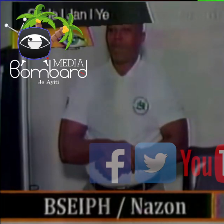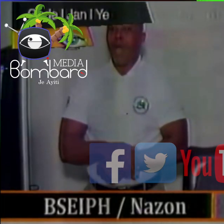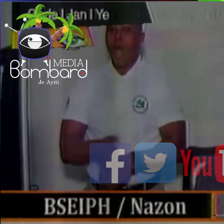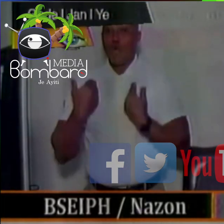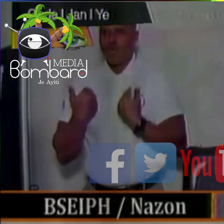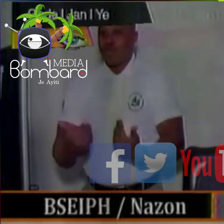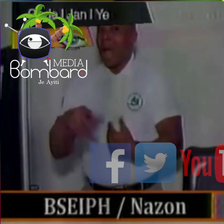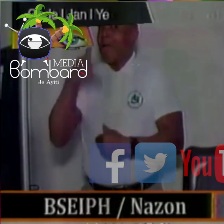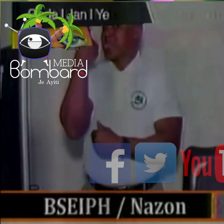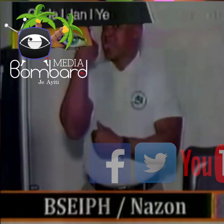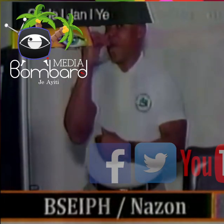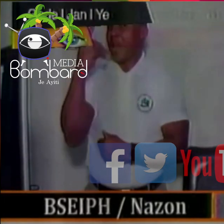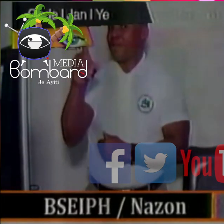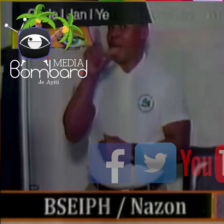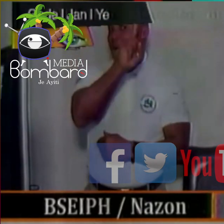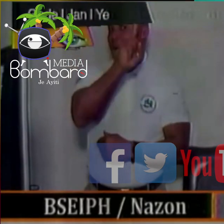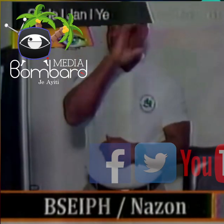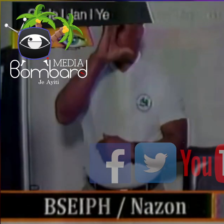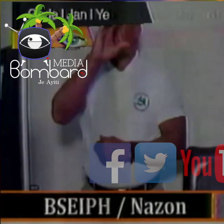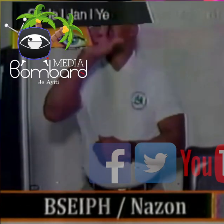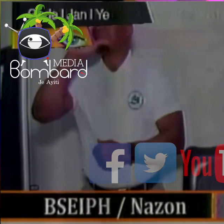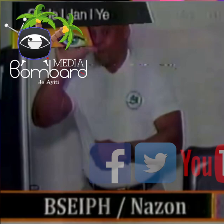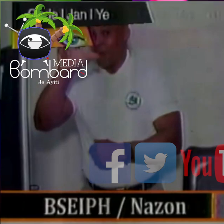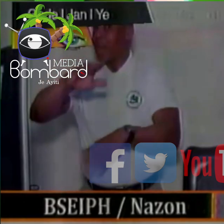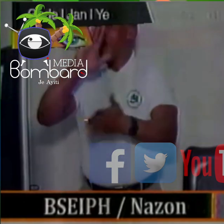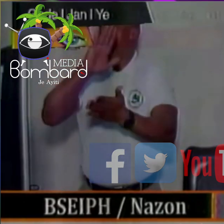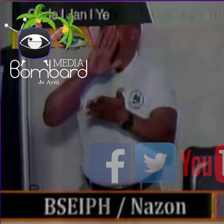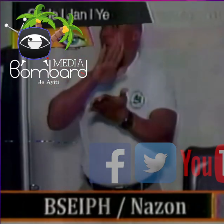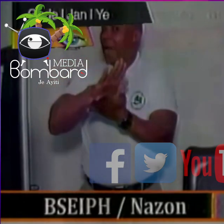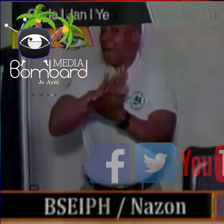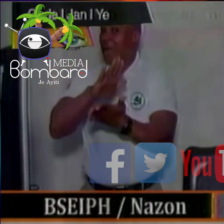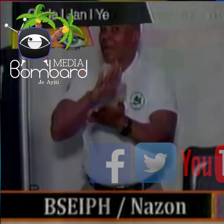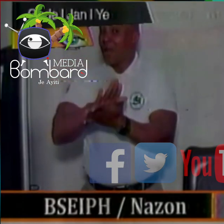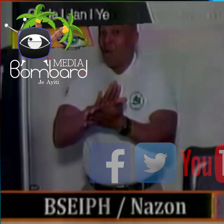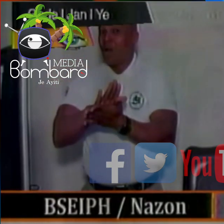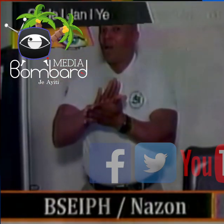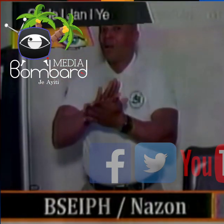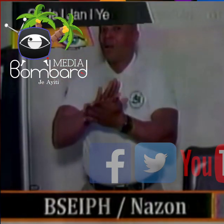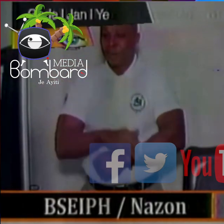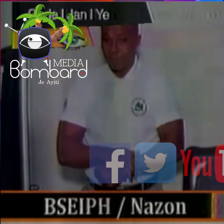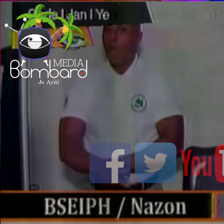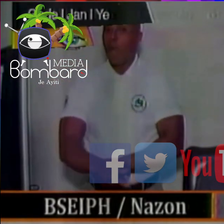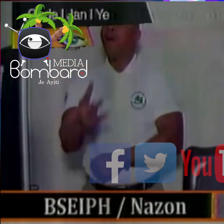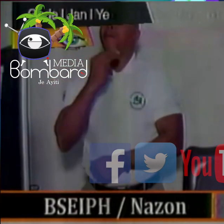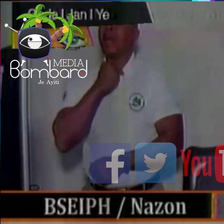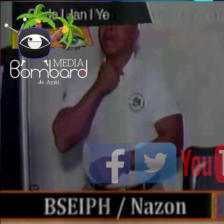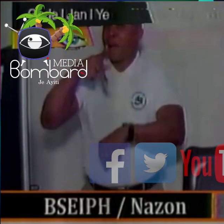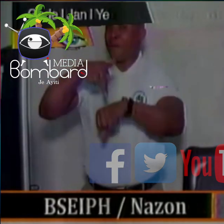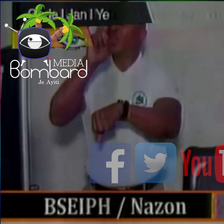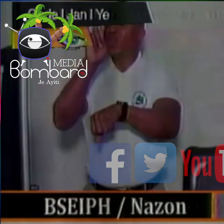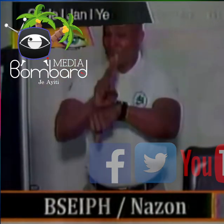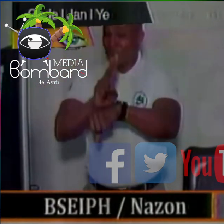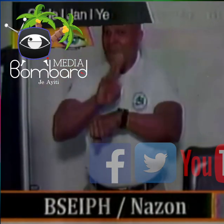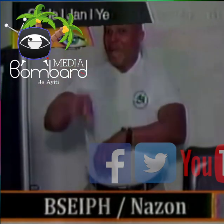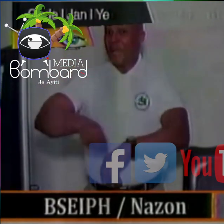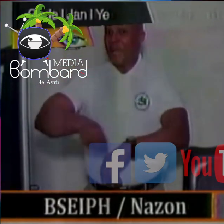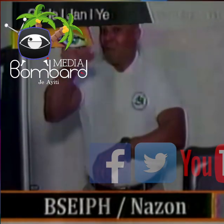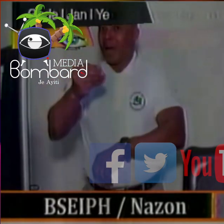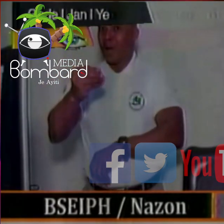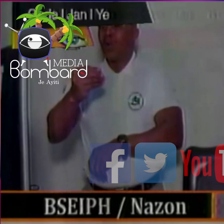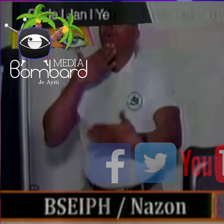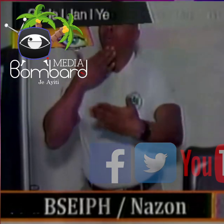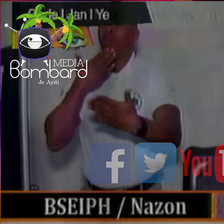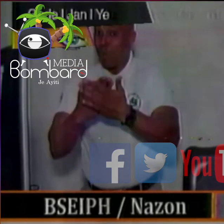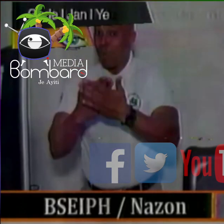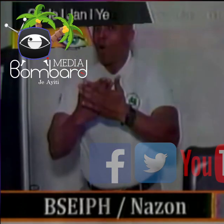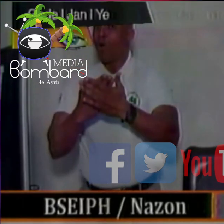Delma 103, dans l'école communale, ça, c'est sous Mairie Pétionville, qui facilite nous li pour que nous puissions